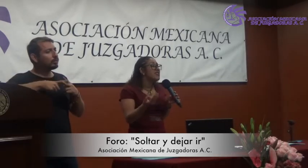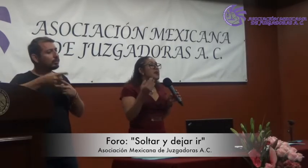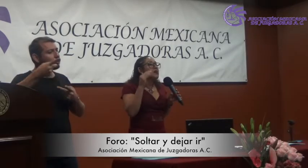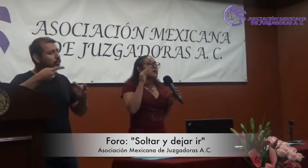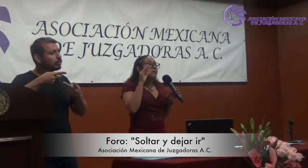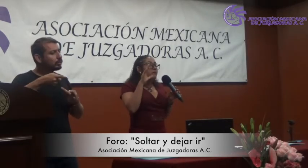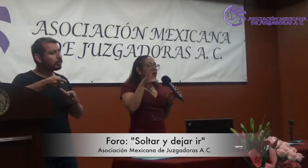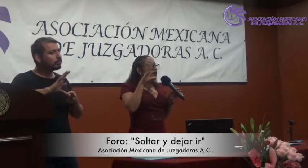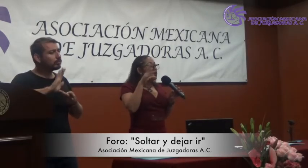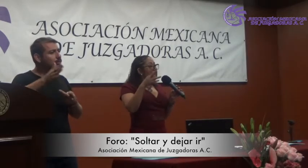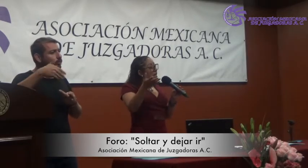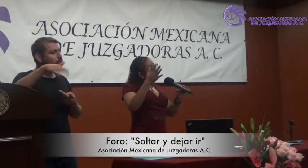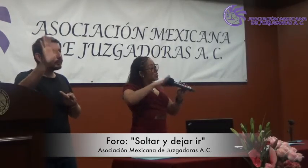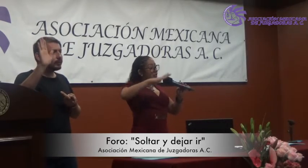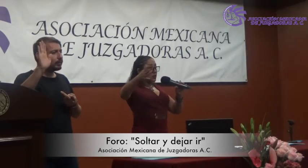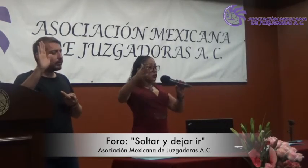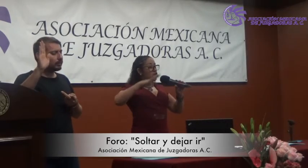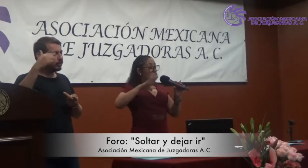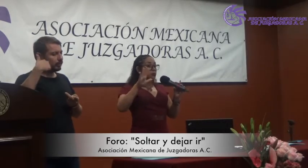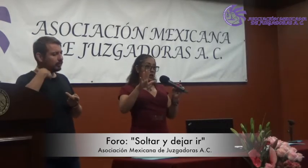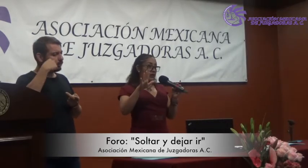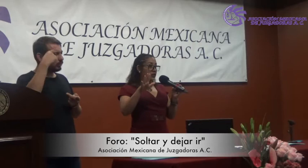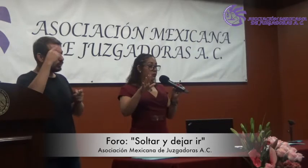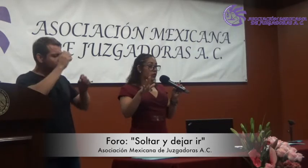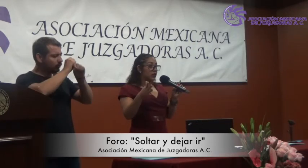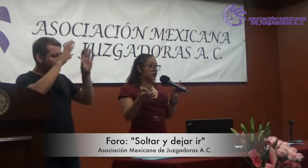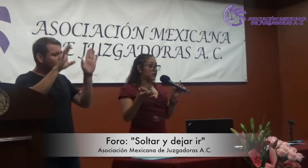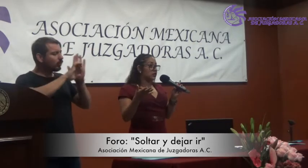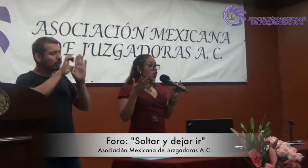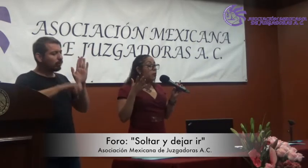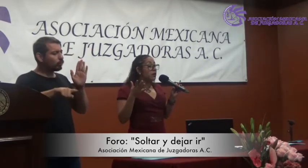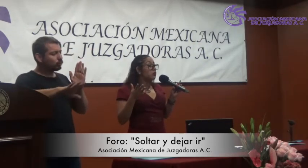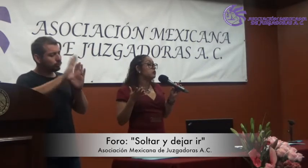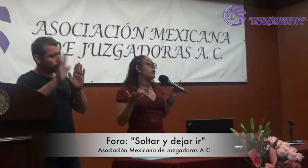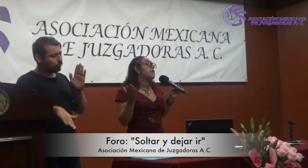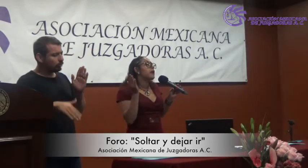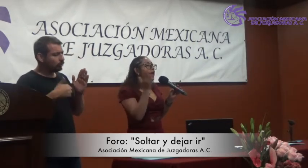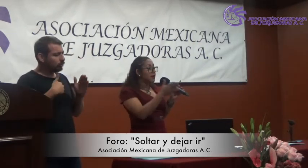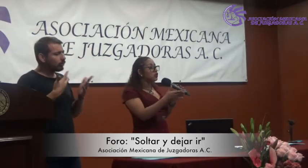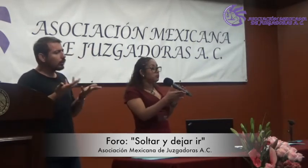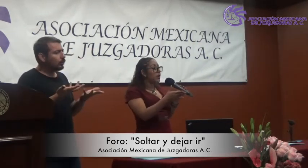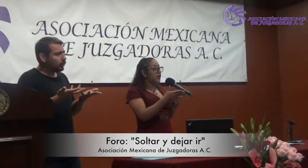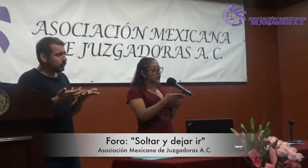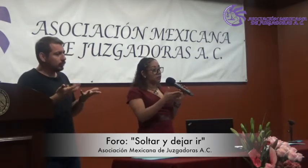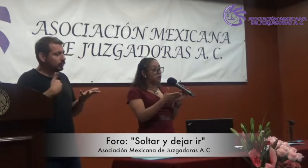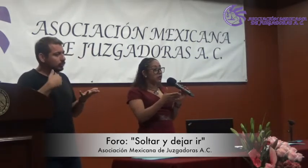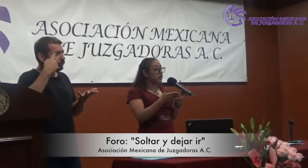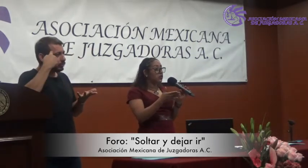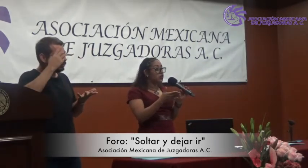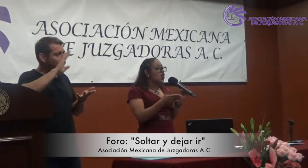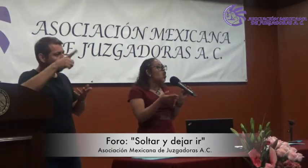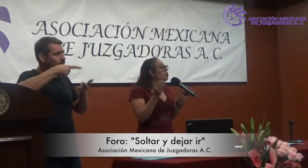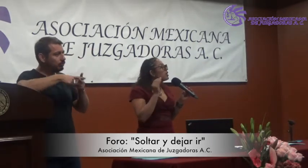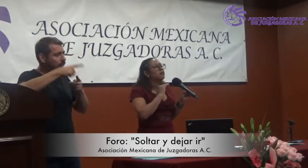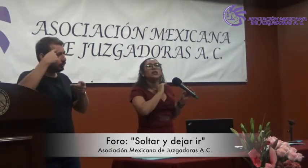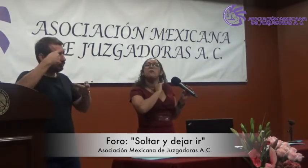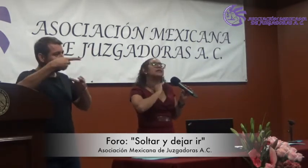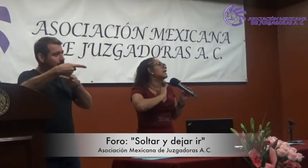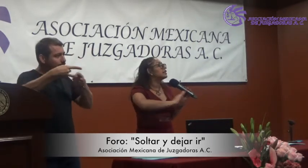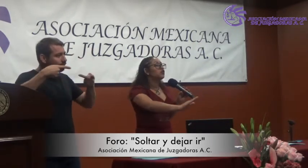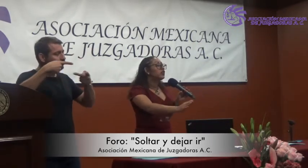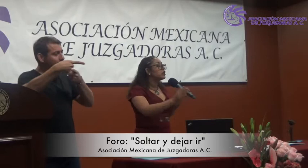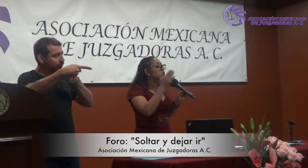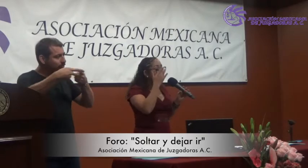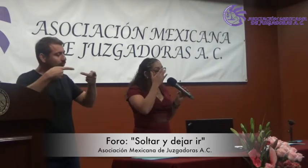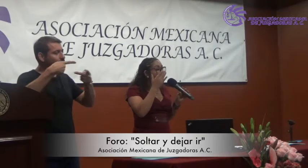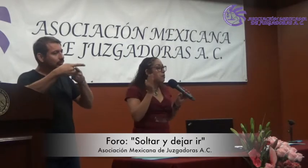momento. Pero veamos que tenemos dos componentes importantes. O podemos prepararnos para ese momento, o podemos